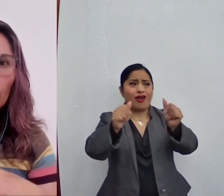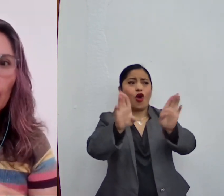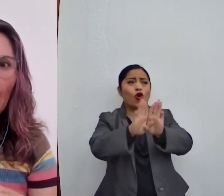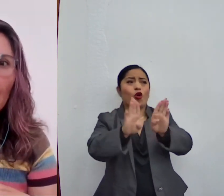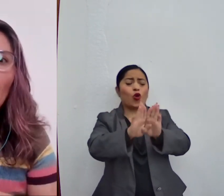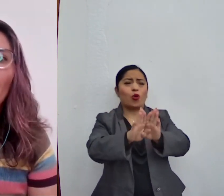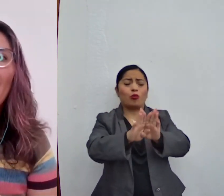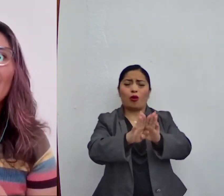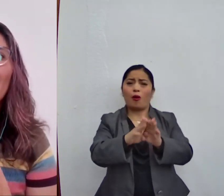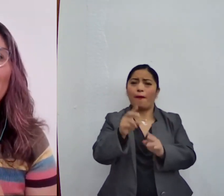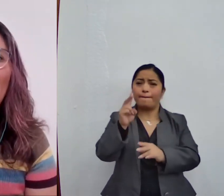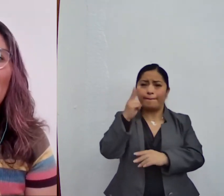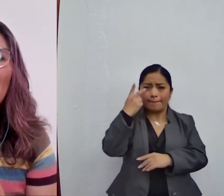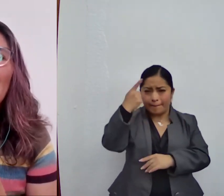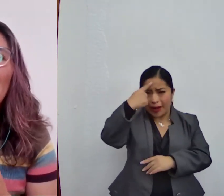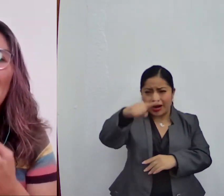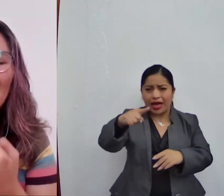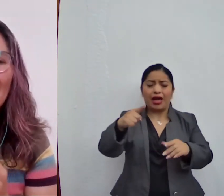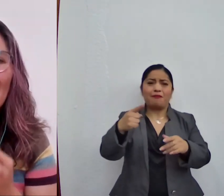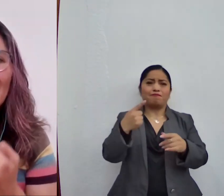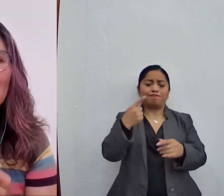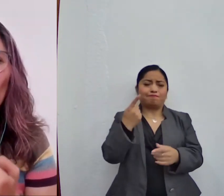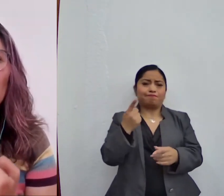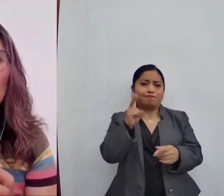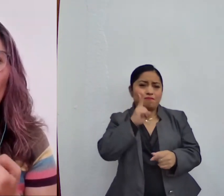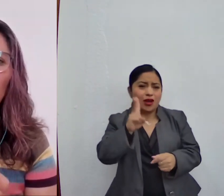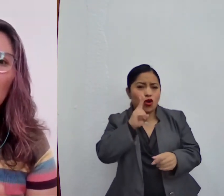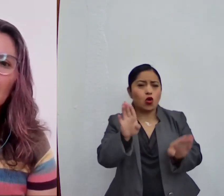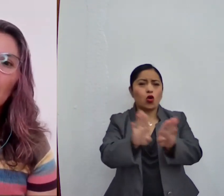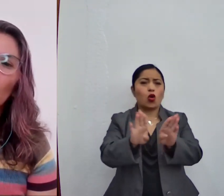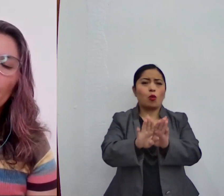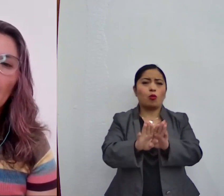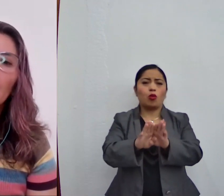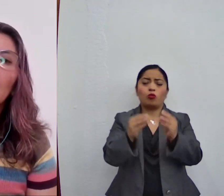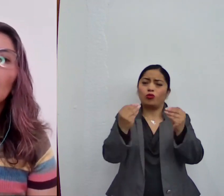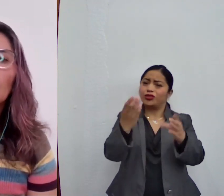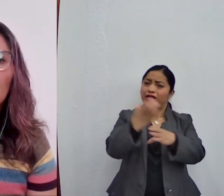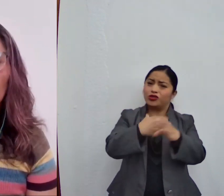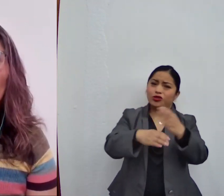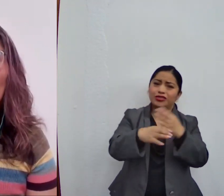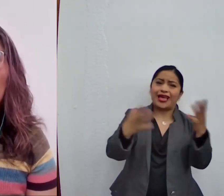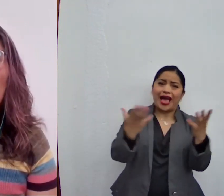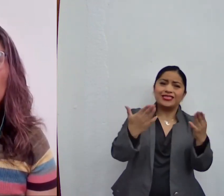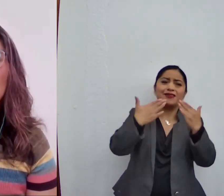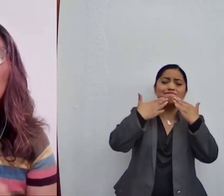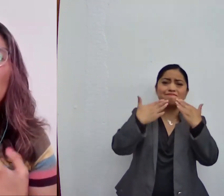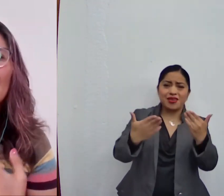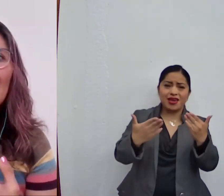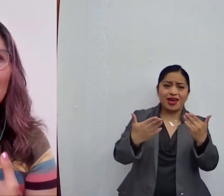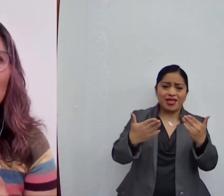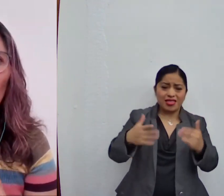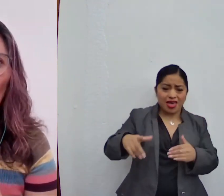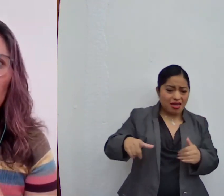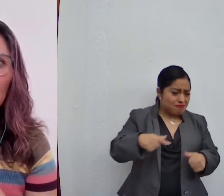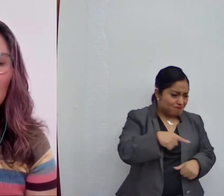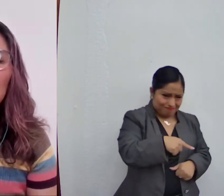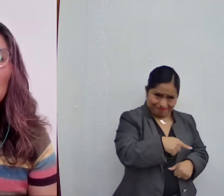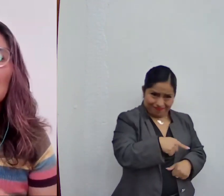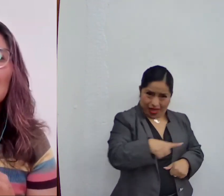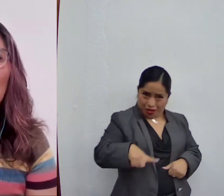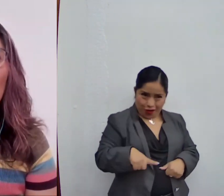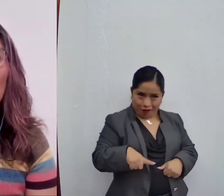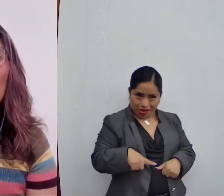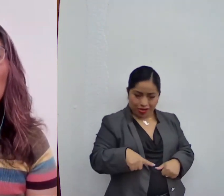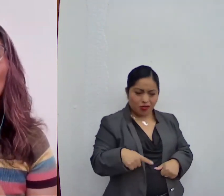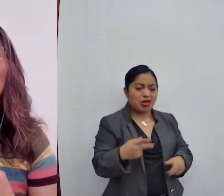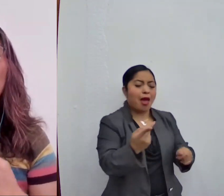mucha apertura para entender qué tantas cosas no están haciendo bien nuestras autoridades, qué tantas cosas